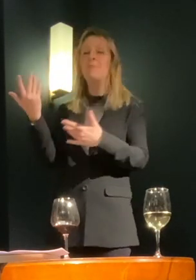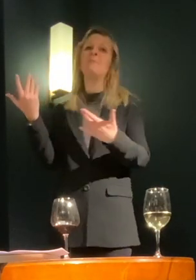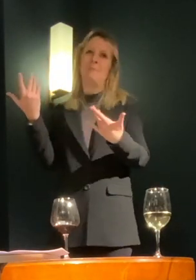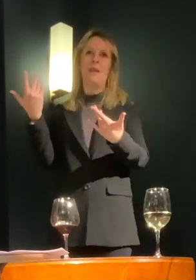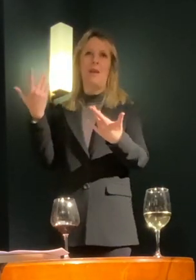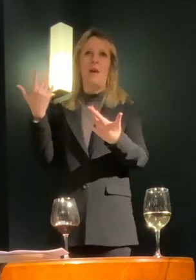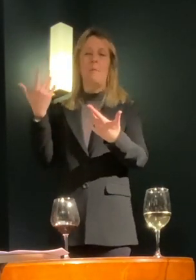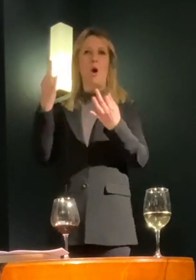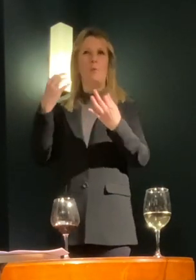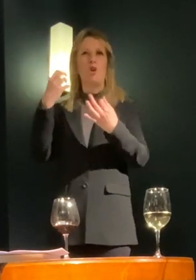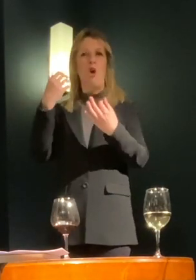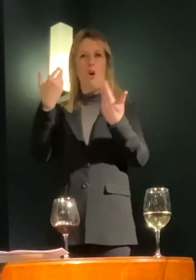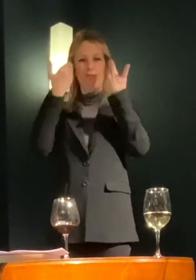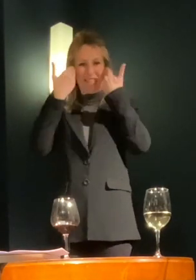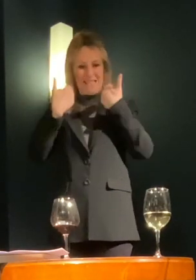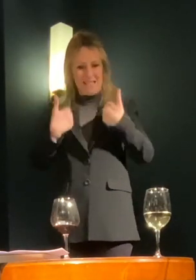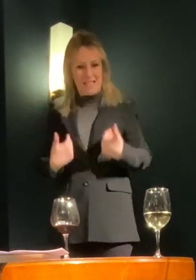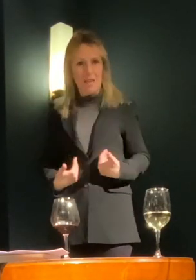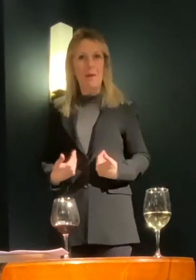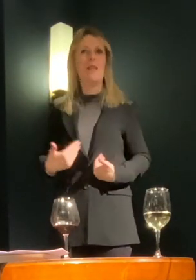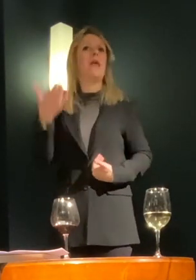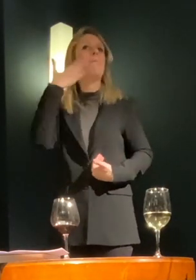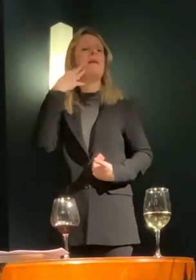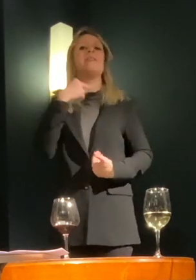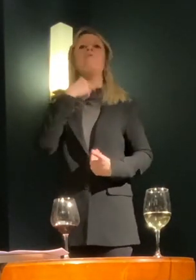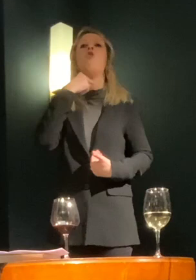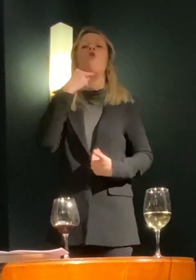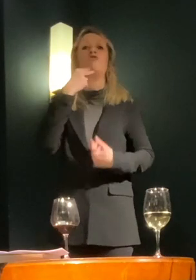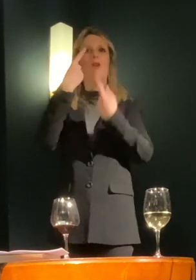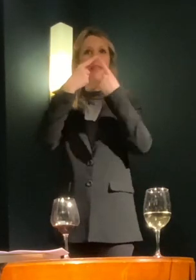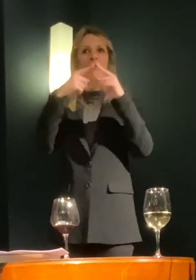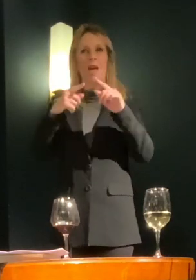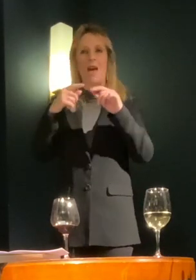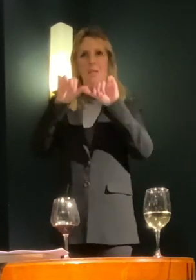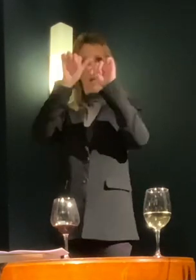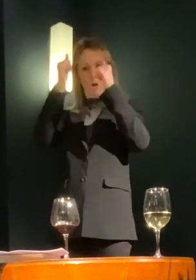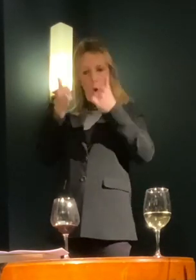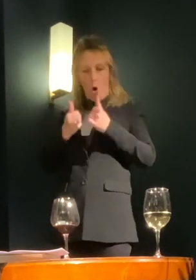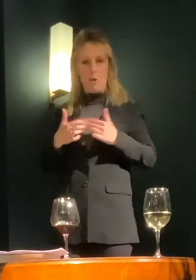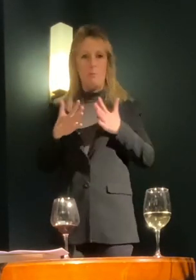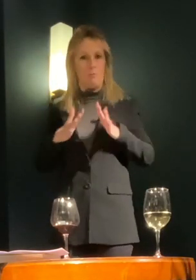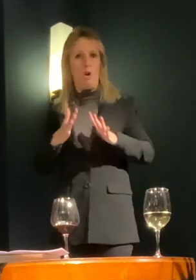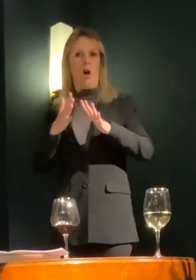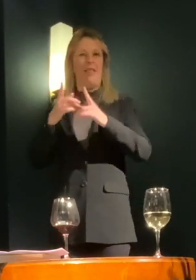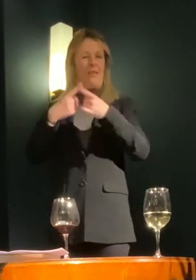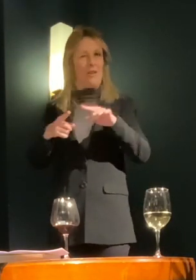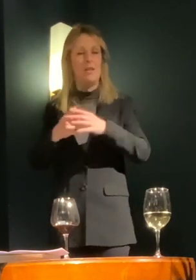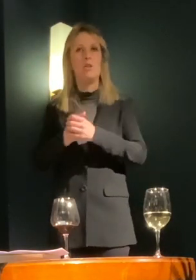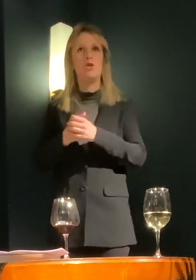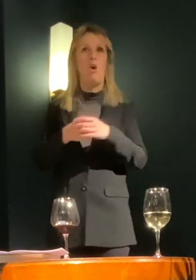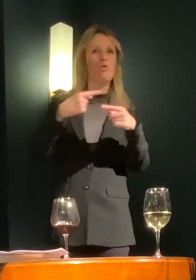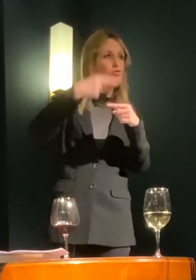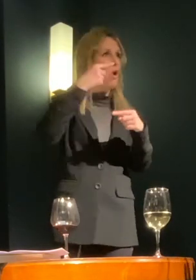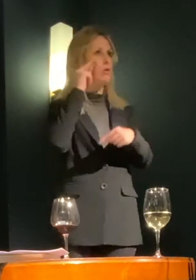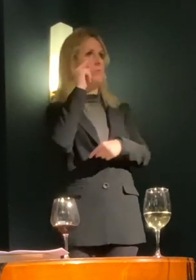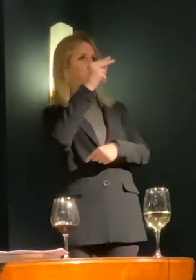fisicamente, ti cambia, ai maschi cambia la voce, cambia il corpo, cambiano le forme, per cui da un giorno con l'altro tu ti guardi